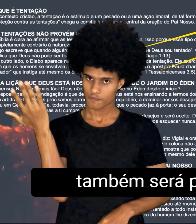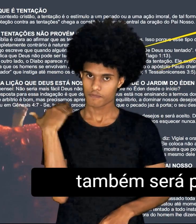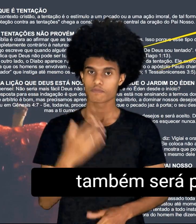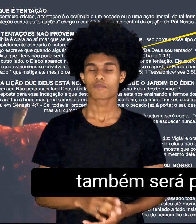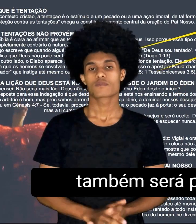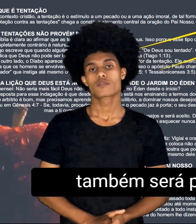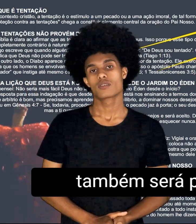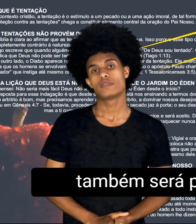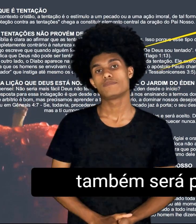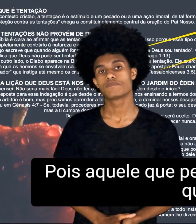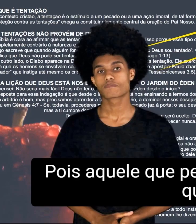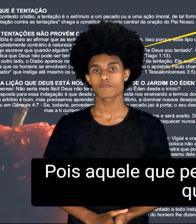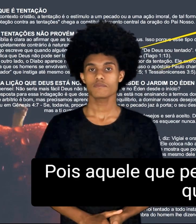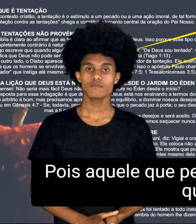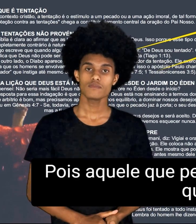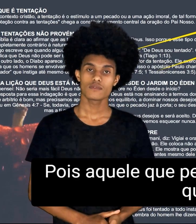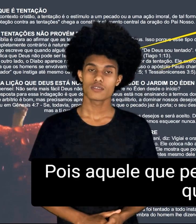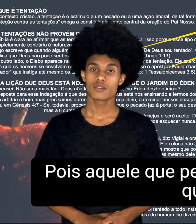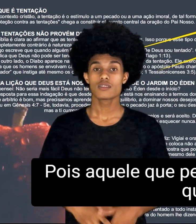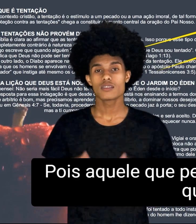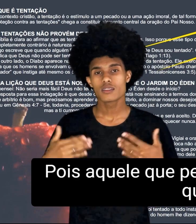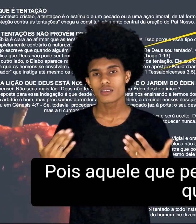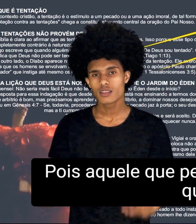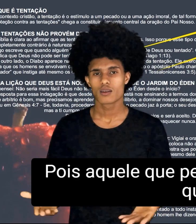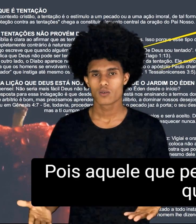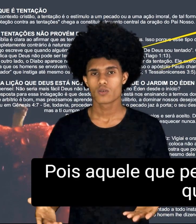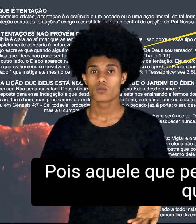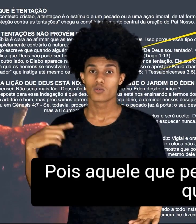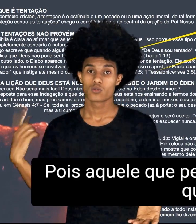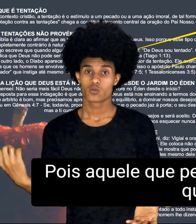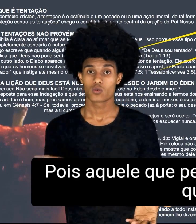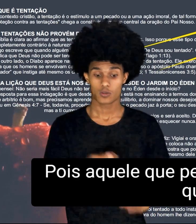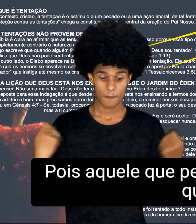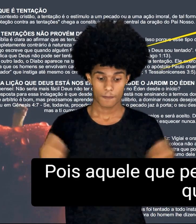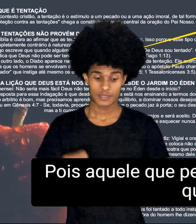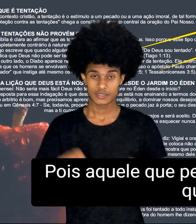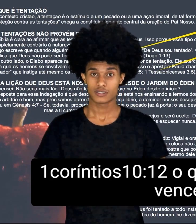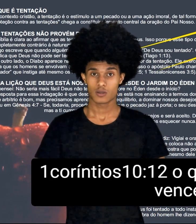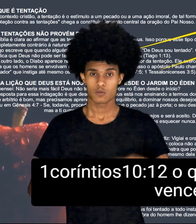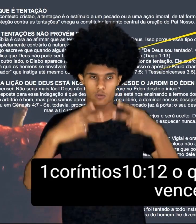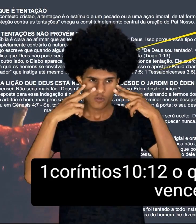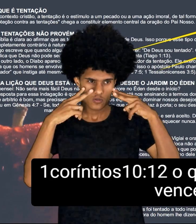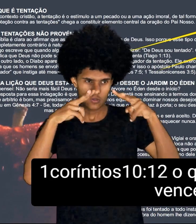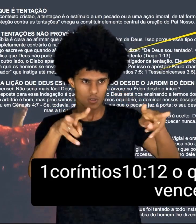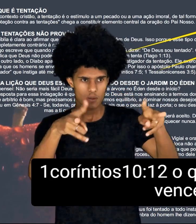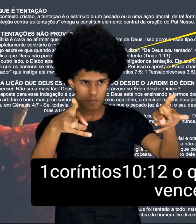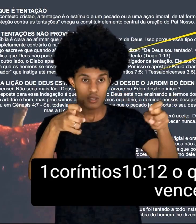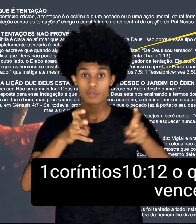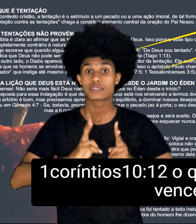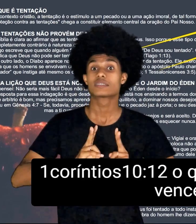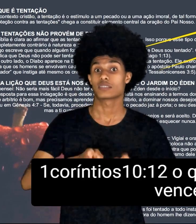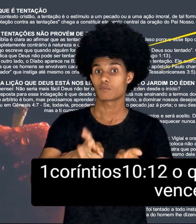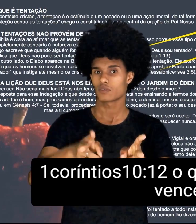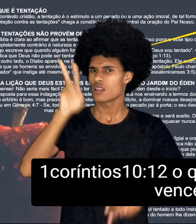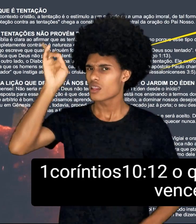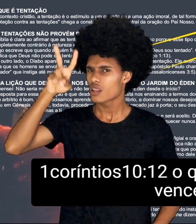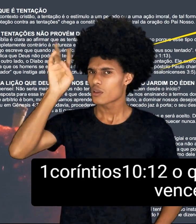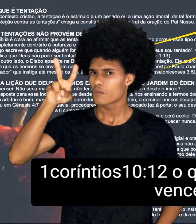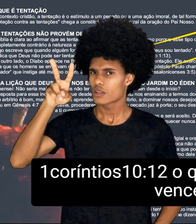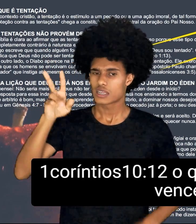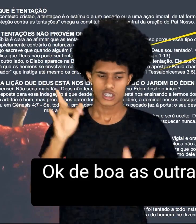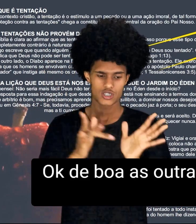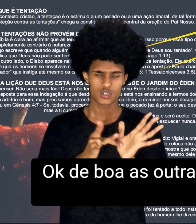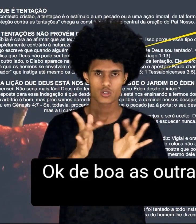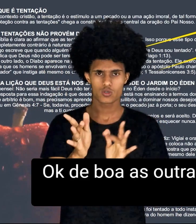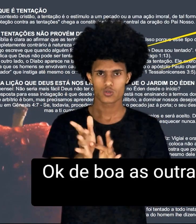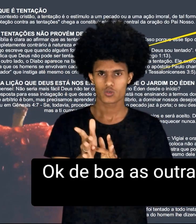por isso Paulo nos alerta, pois aquele que pensa estar de pé, veja para que não caia, 1 Coríntios 10, 12. O que ele está dizendo é que você venceu